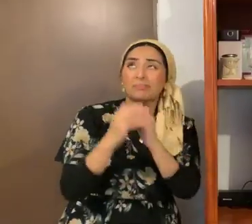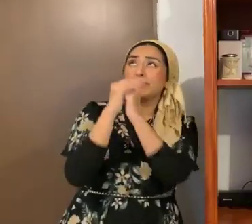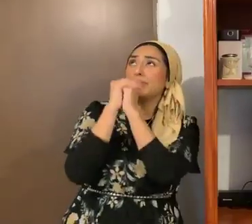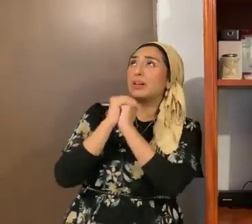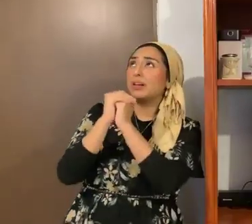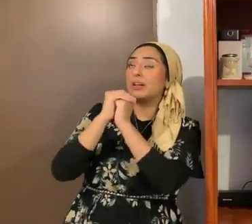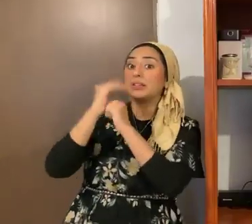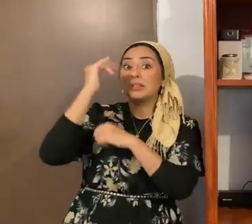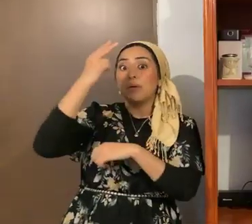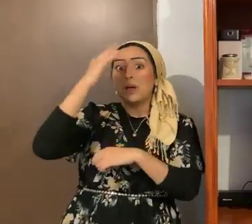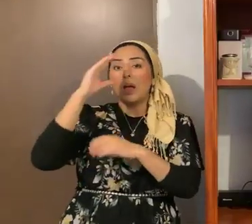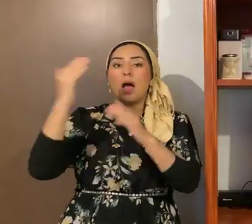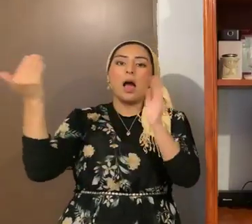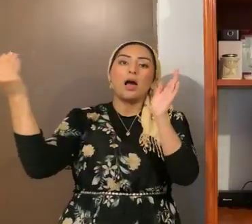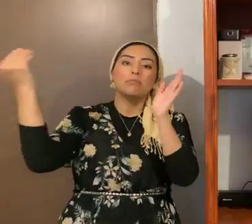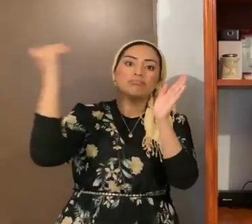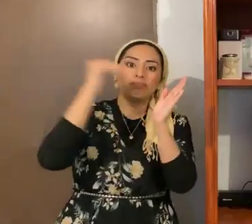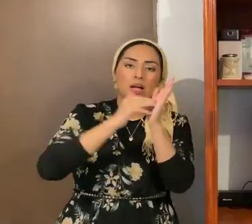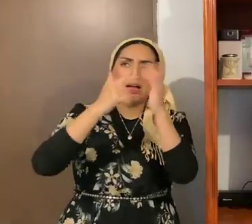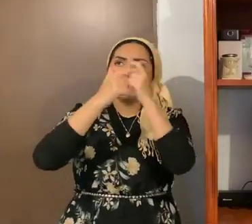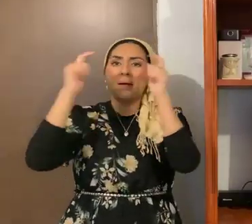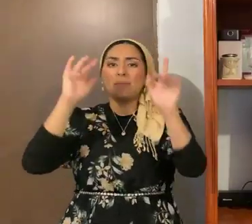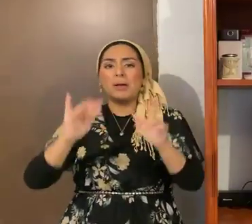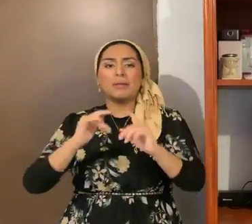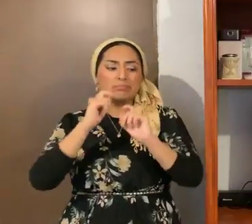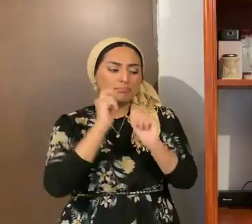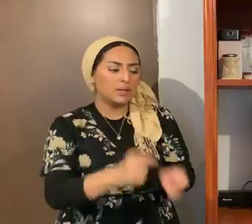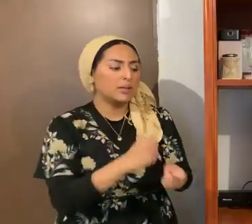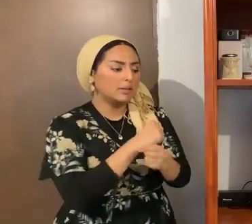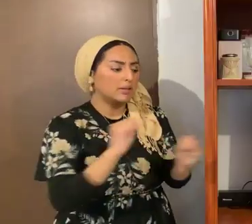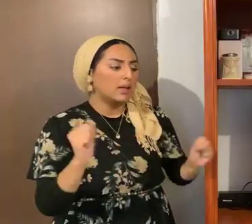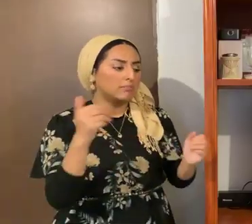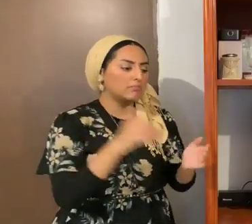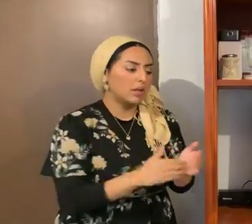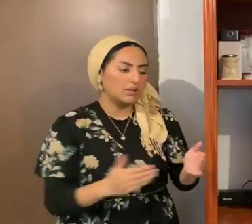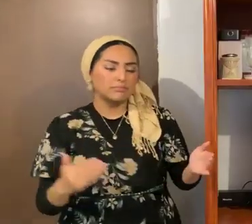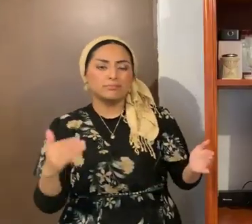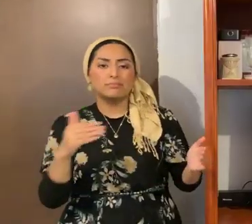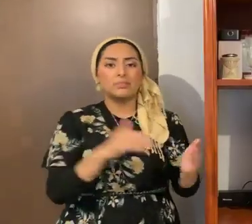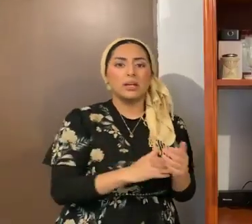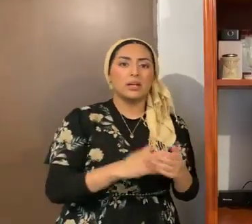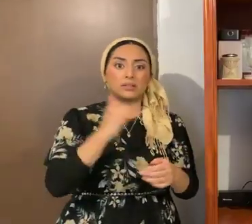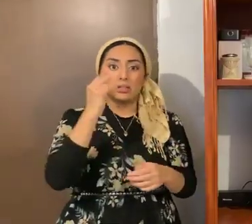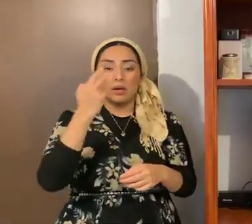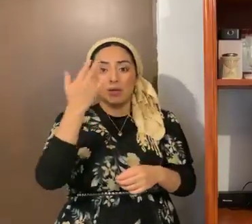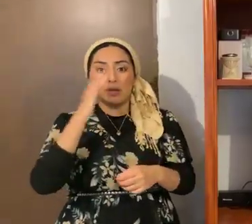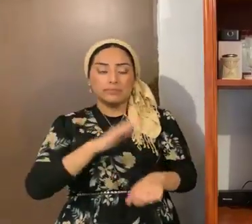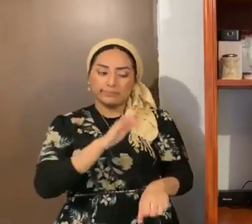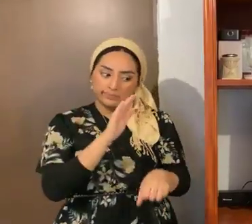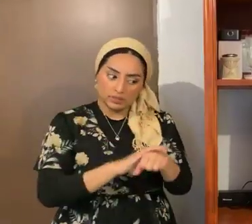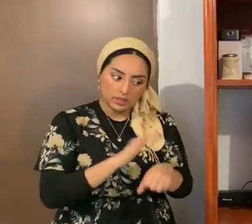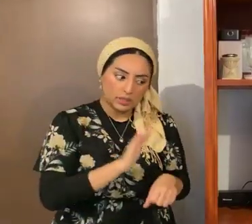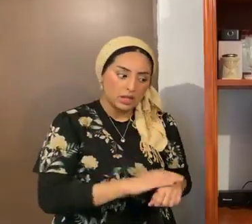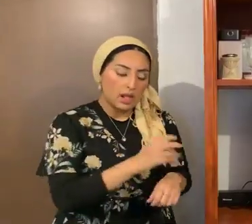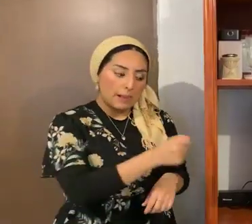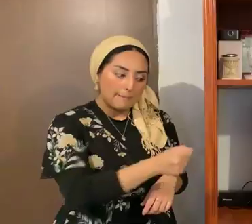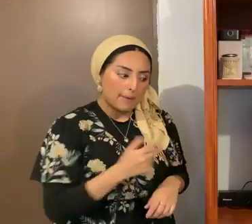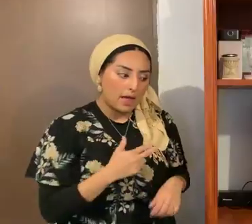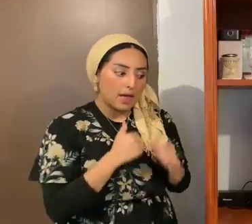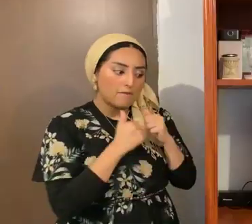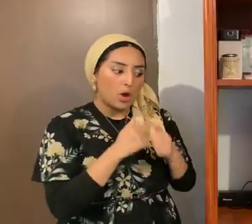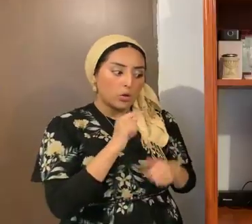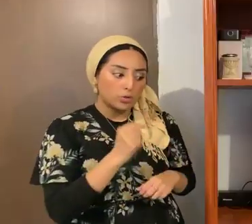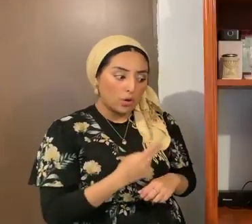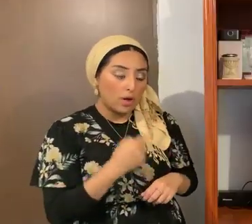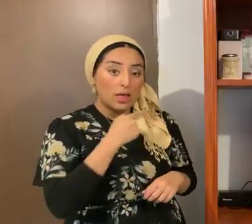los cielos los oías, y según tus compasiones muchas veces los libraste. Les amonestaste que se volviesen a tu Torá,